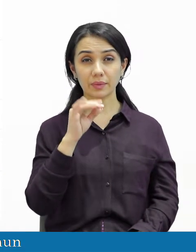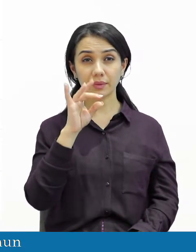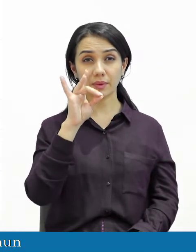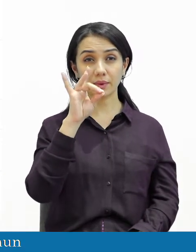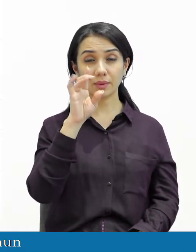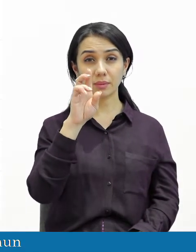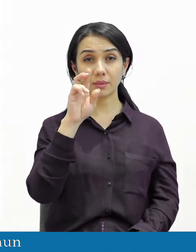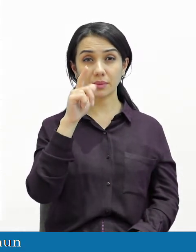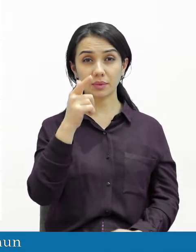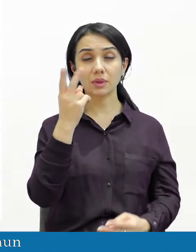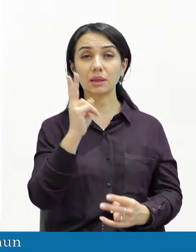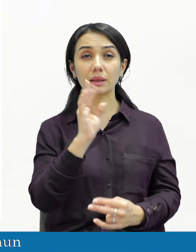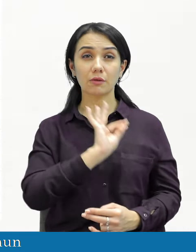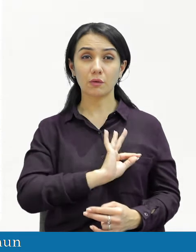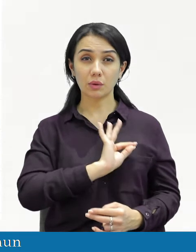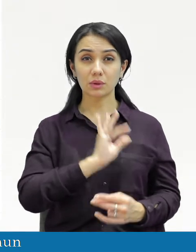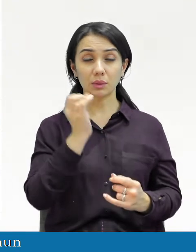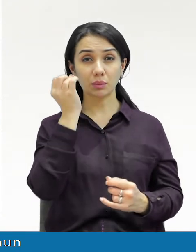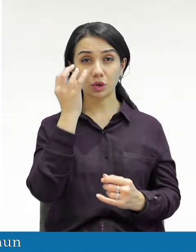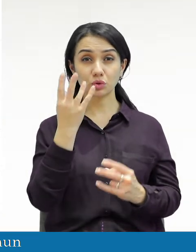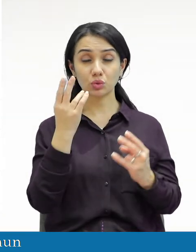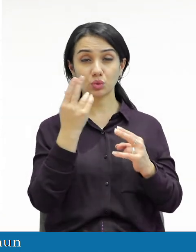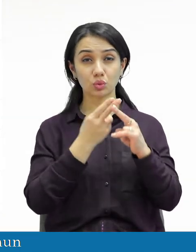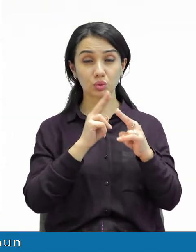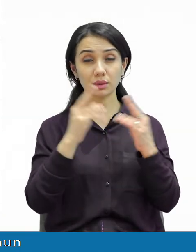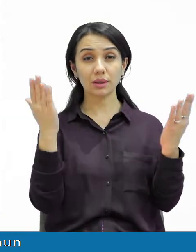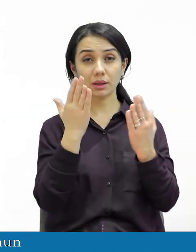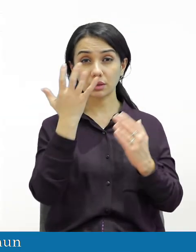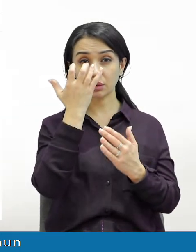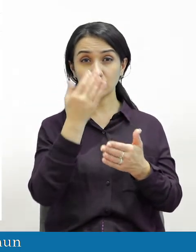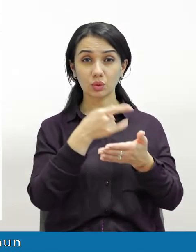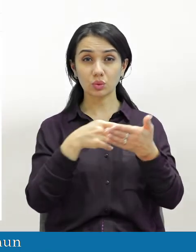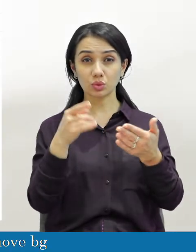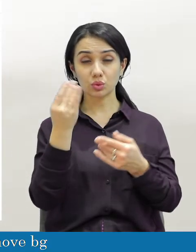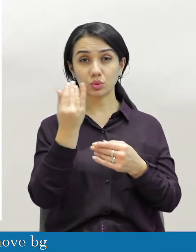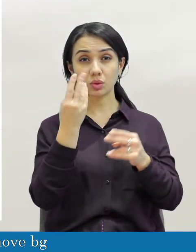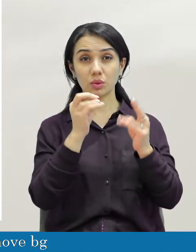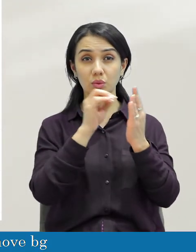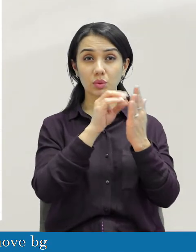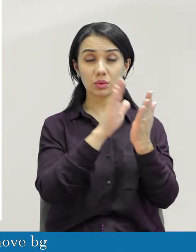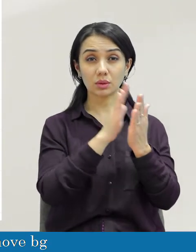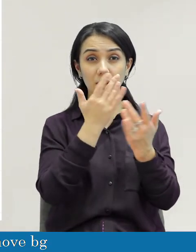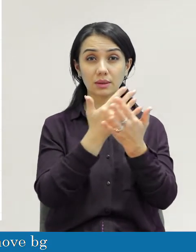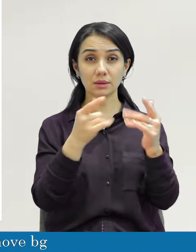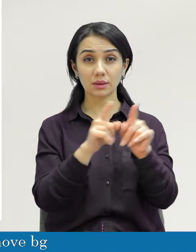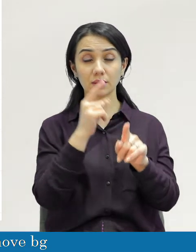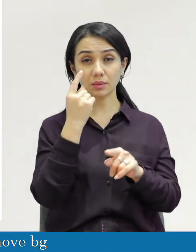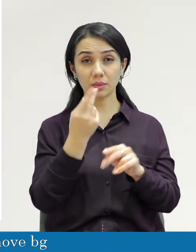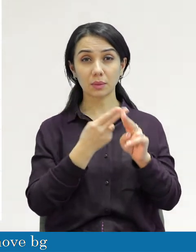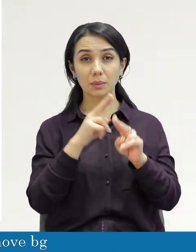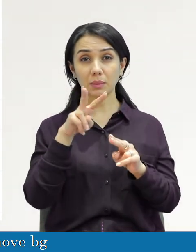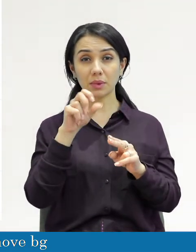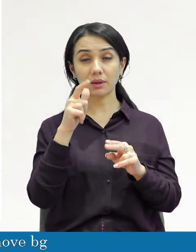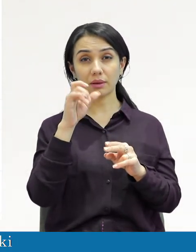RemoveBG'dan foydalanayotganingiz, kim foydalanayotganini bilish uchun, qaysi rasmni o'chirishga foydalanayotganini bilish uchun o'rnatilgan narsalardan biri. Keling endi